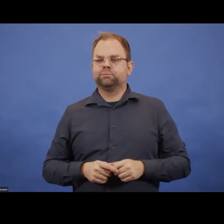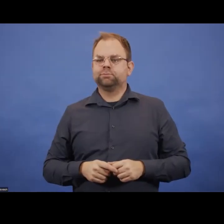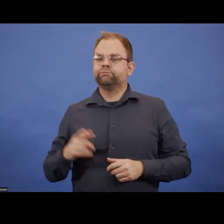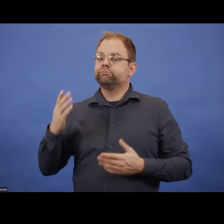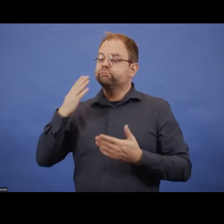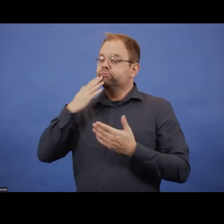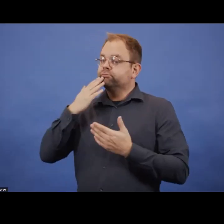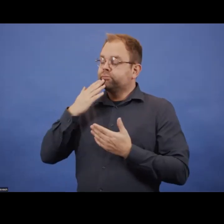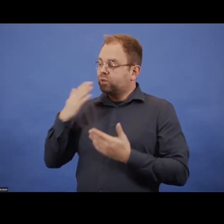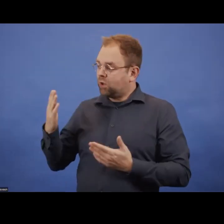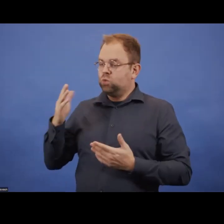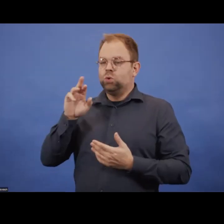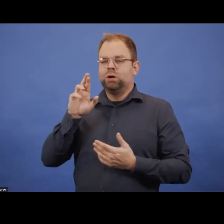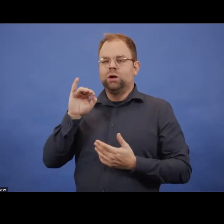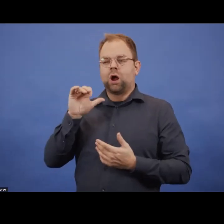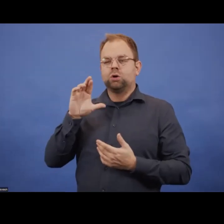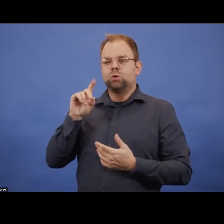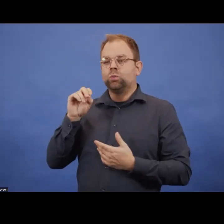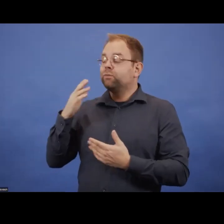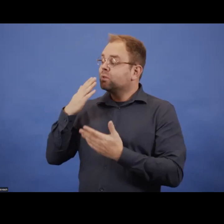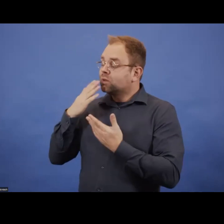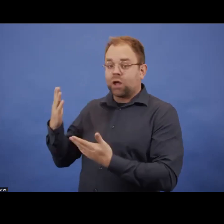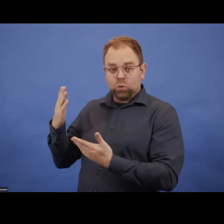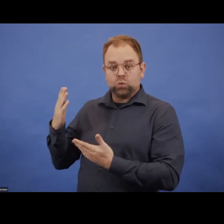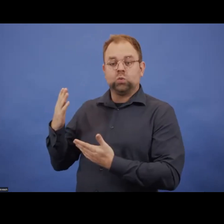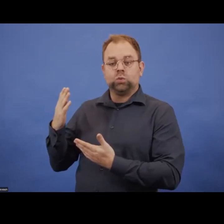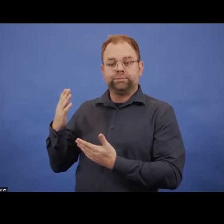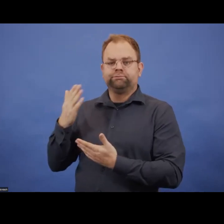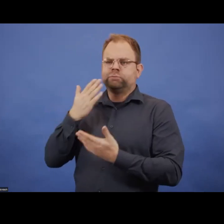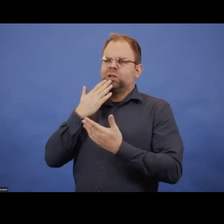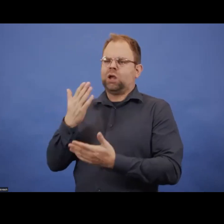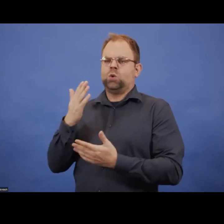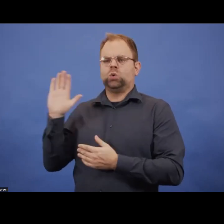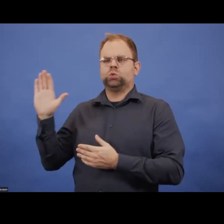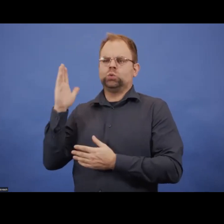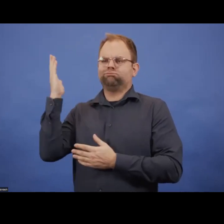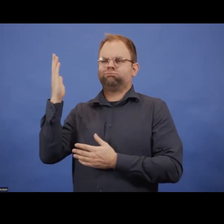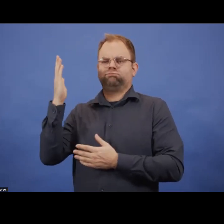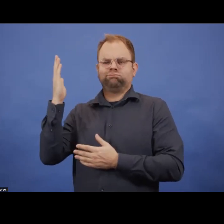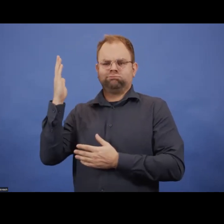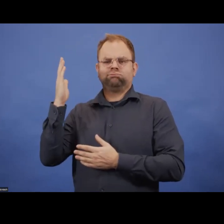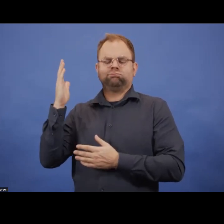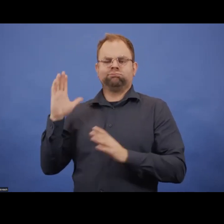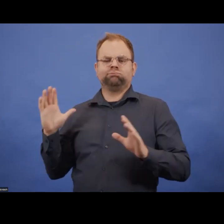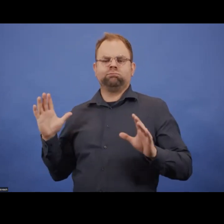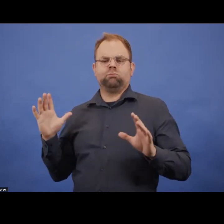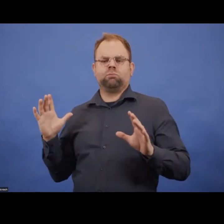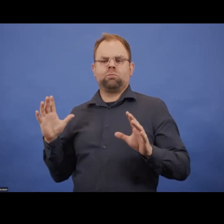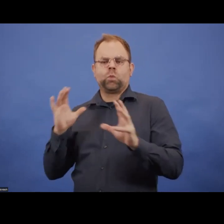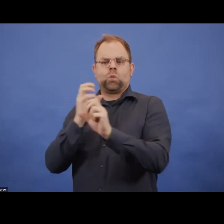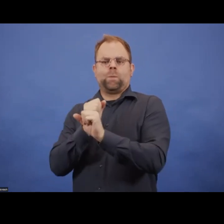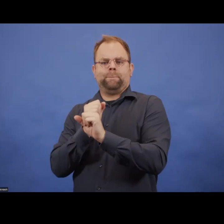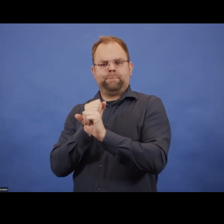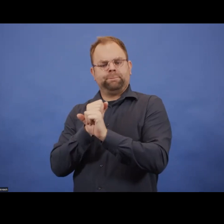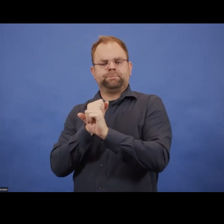Ricardo y muchísimas gracias por simplificar la información que es una información